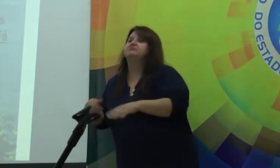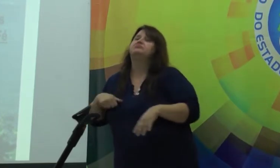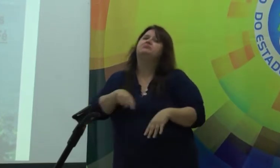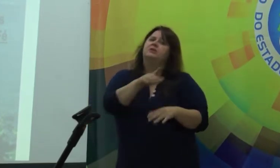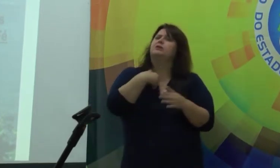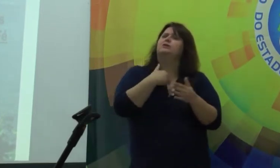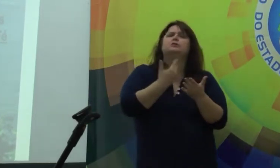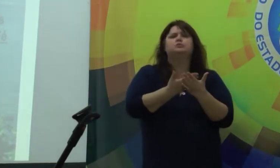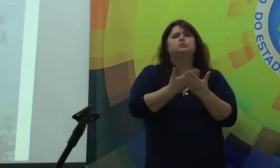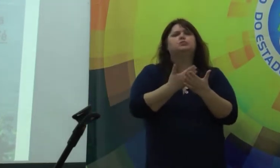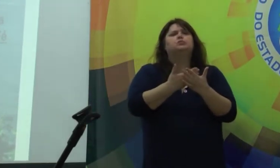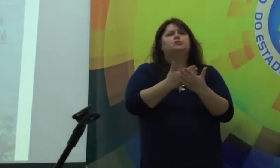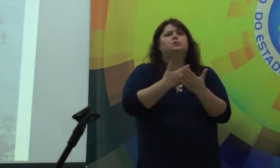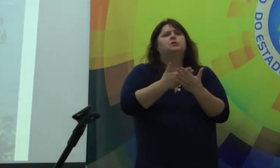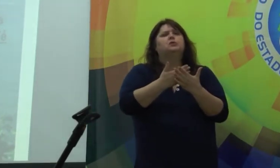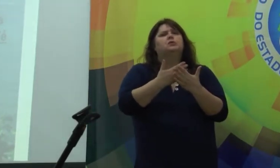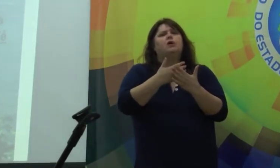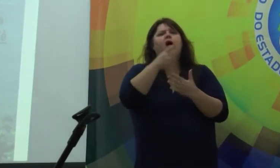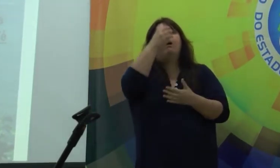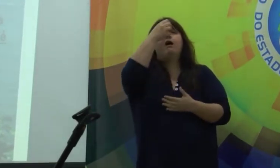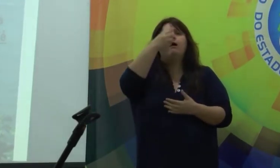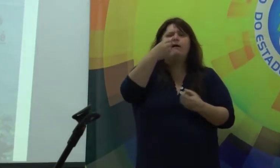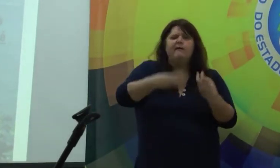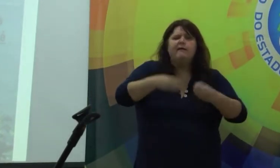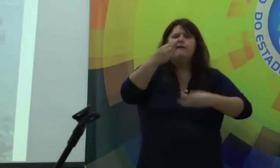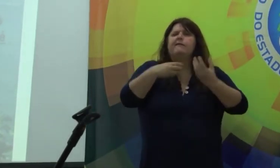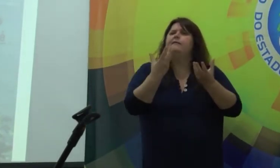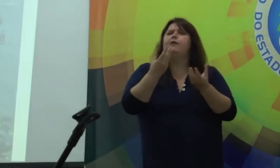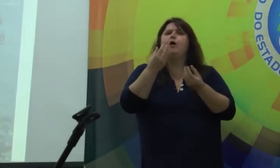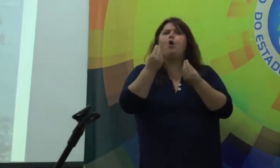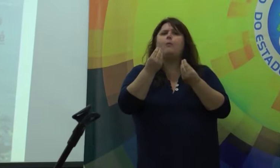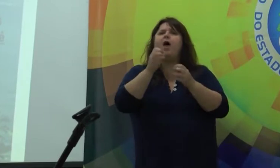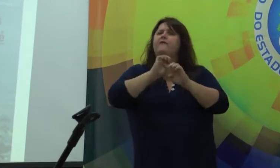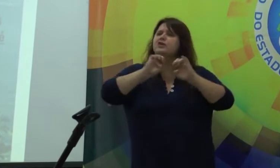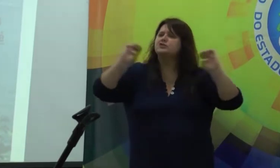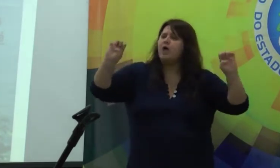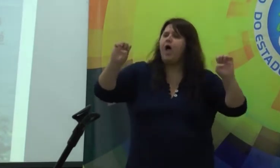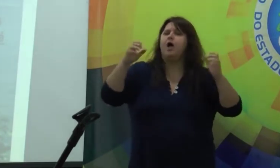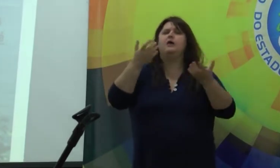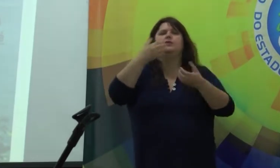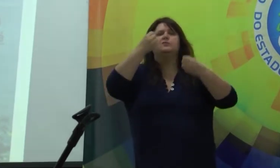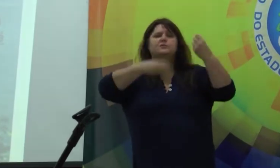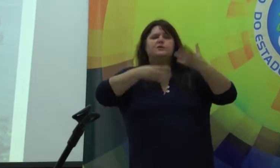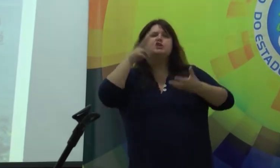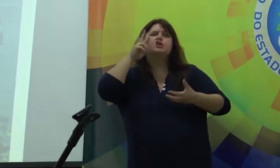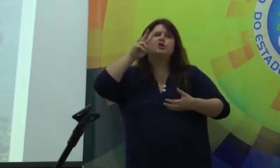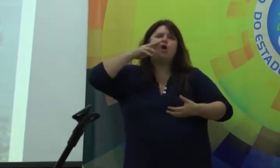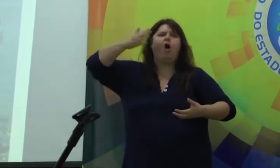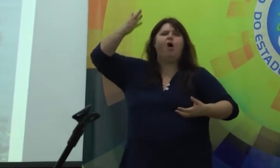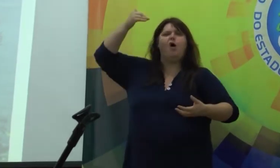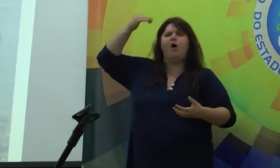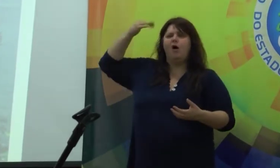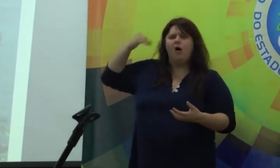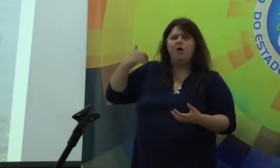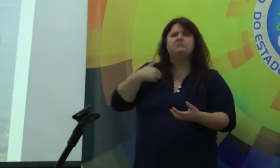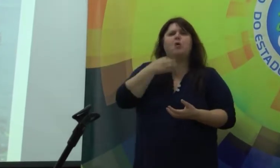Parecia que estava adormecido dentro de mim. Então, eu estudava, via as explicações,